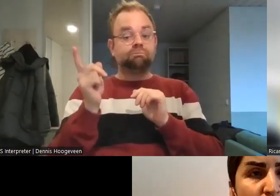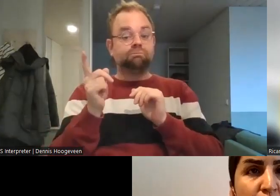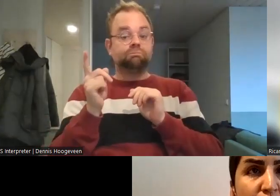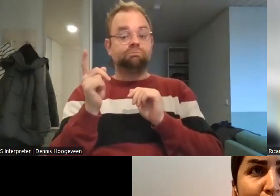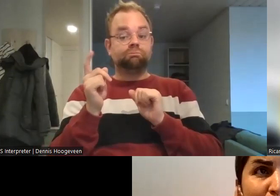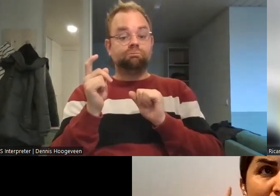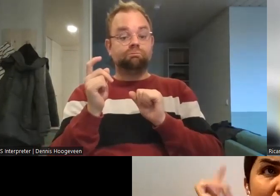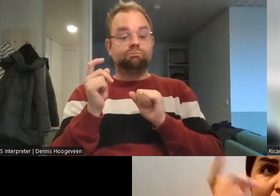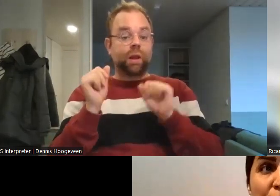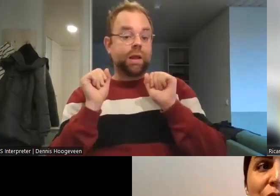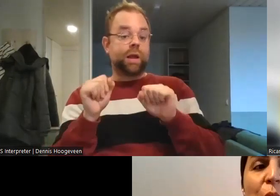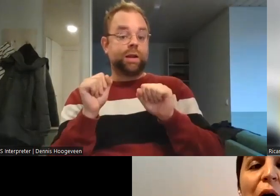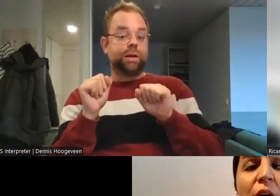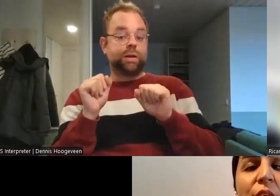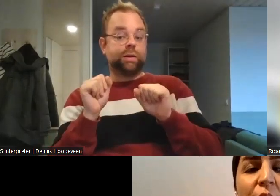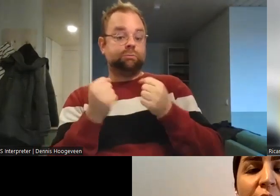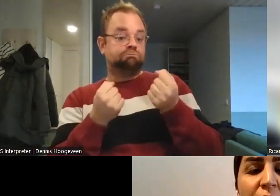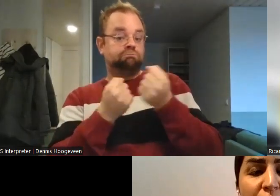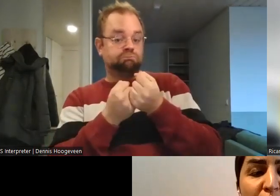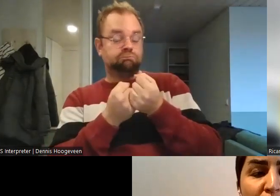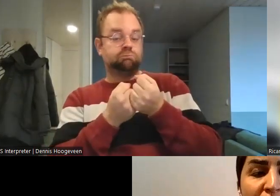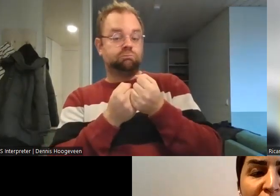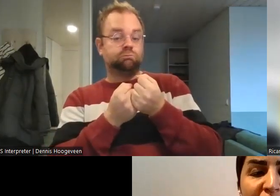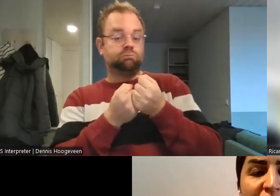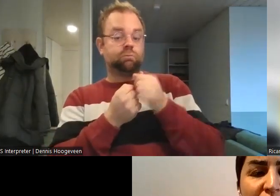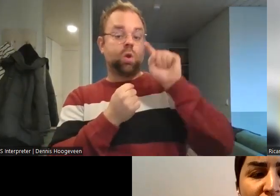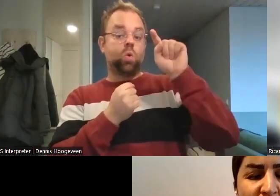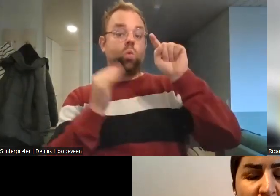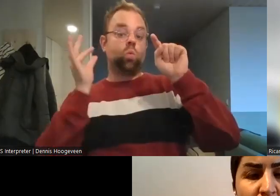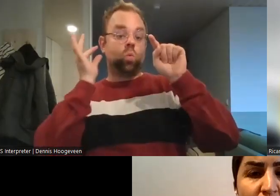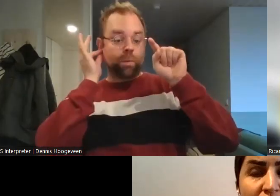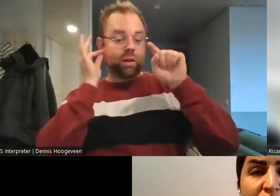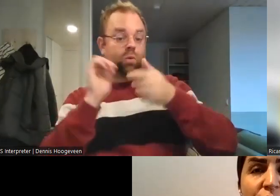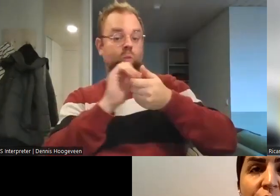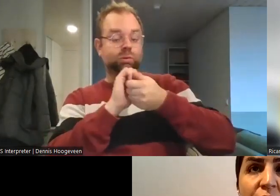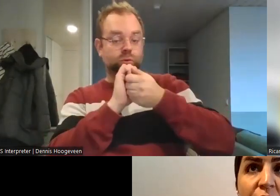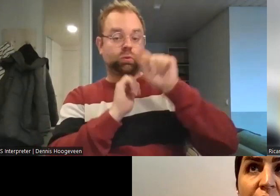Les organisations de femmes, les organisations de personnes handicapées et l'UNHCR